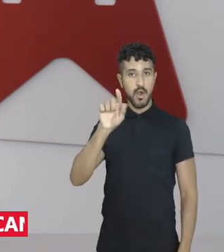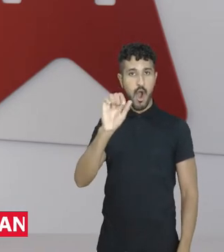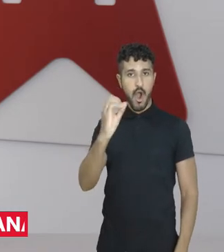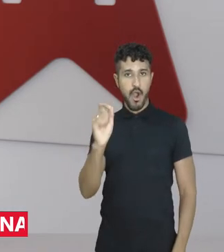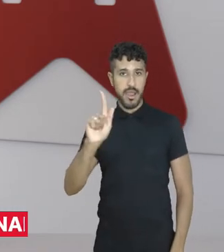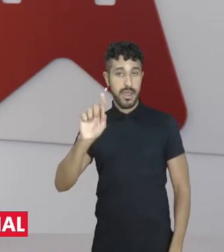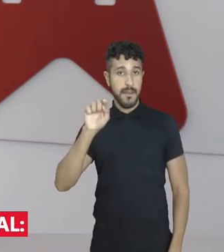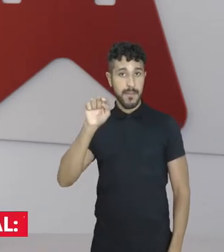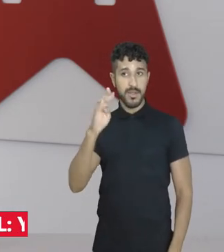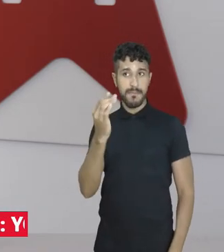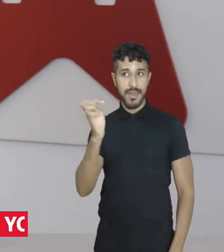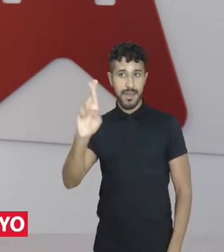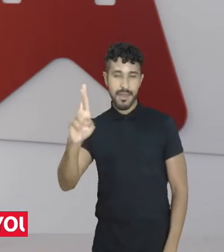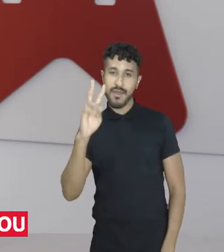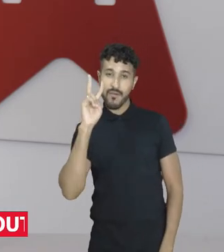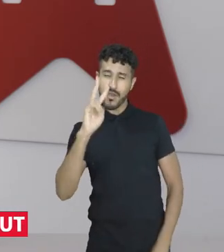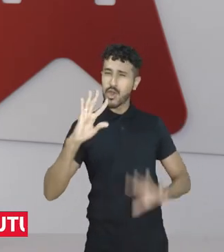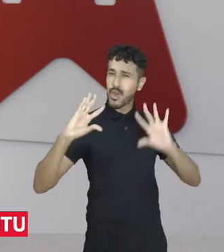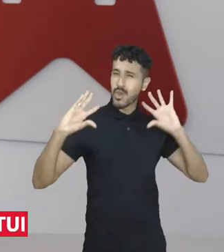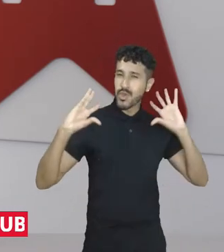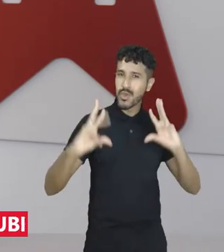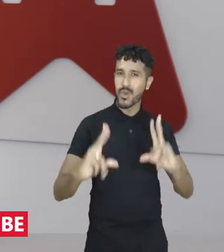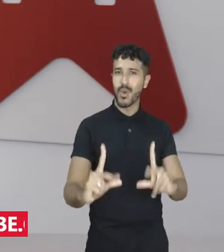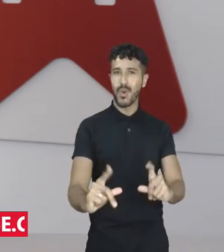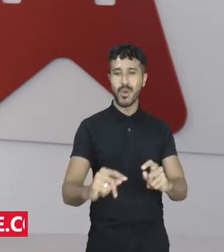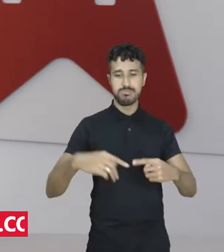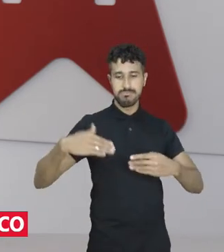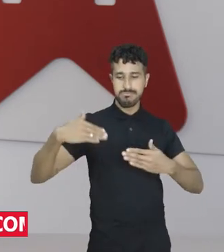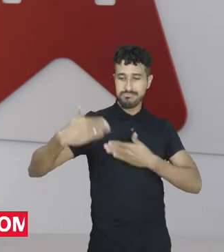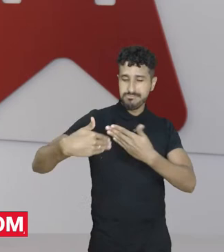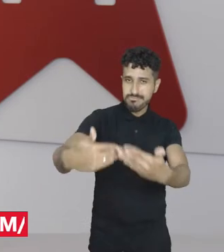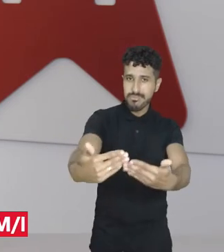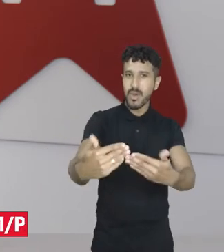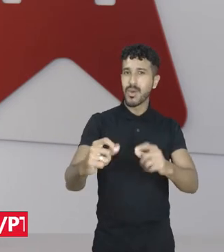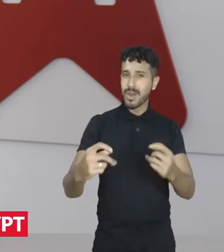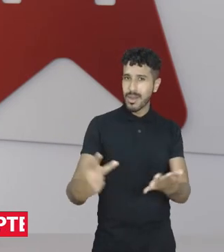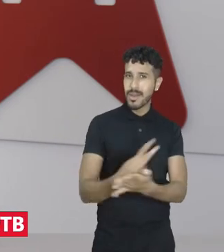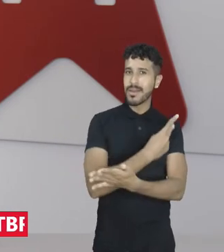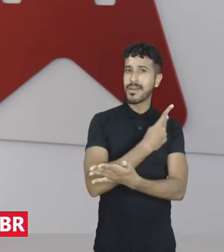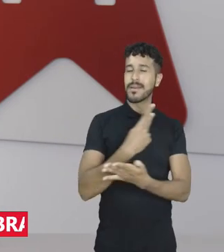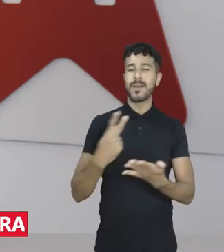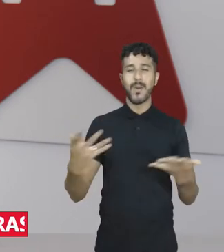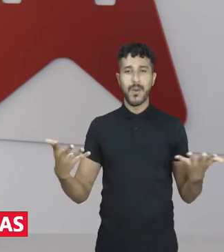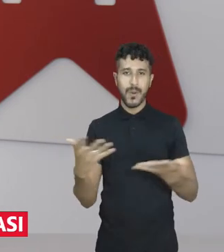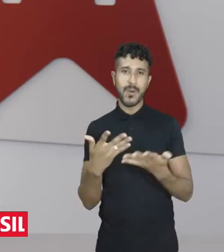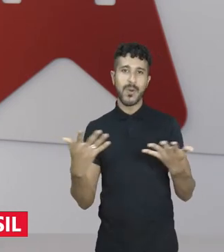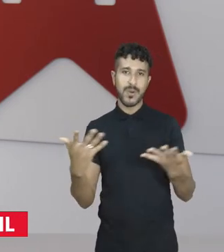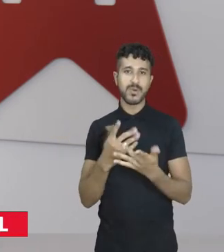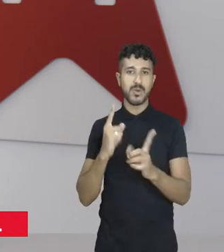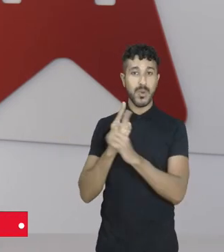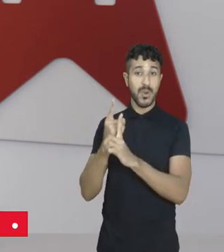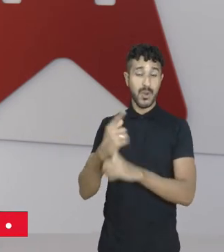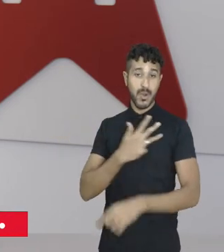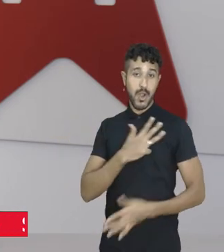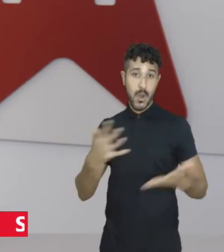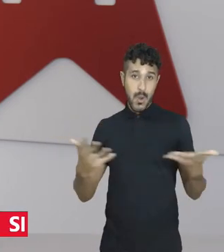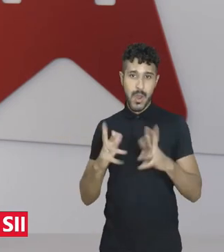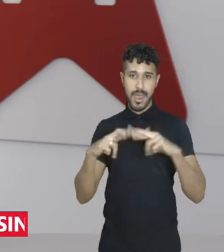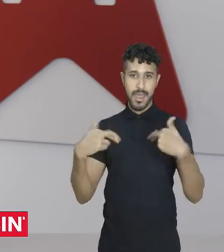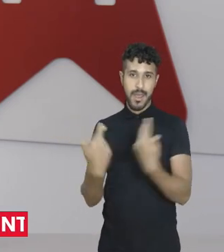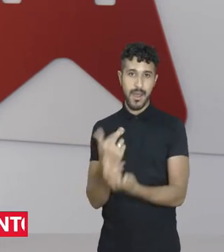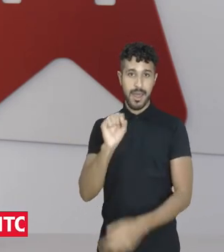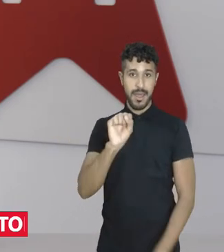pt.org.br. Fica com a gente e acompanhe todos os desdobramentos dessa agenda do presidente Lula hoje na reunião